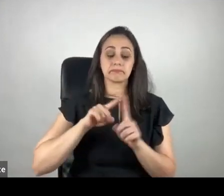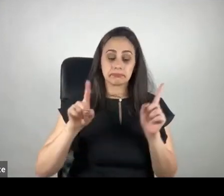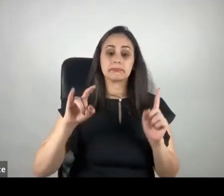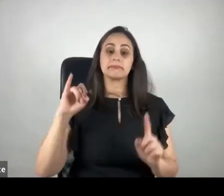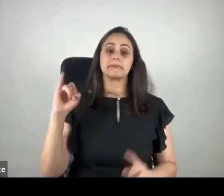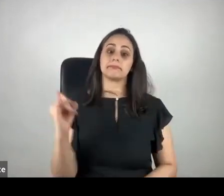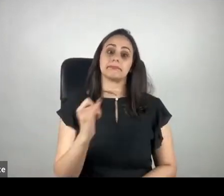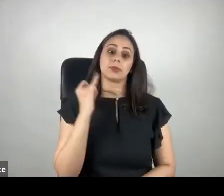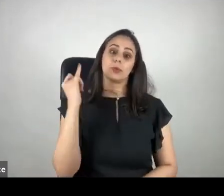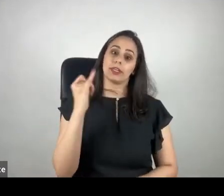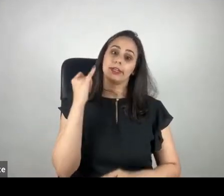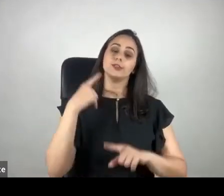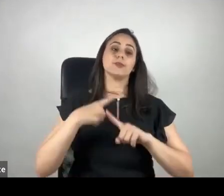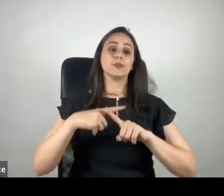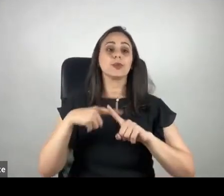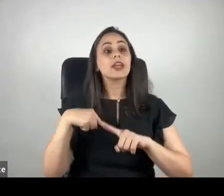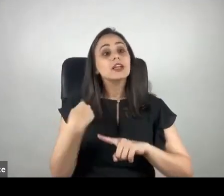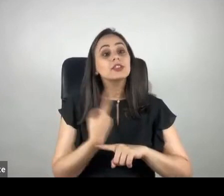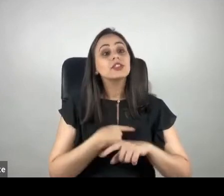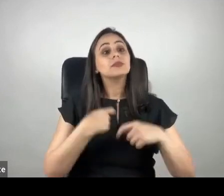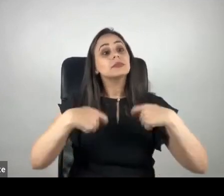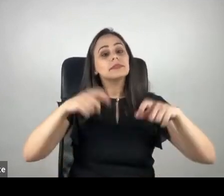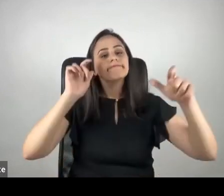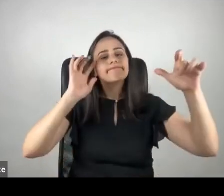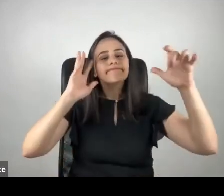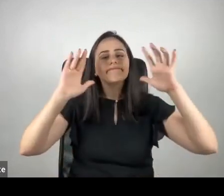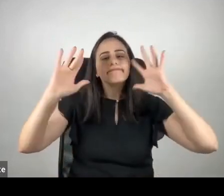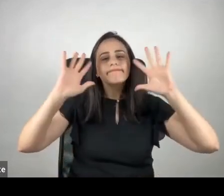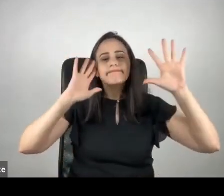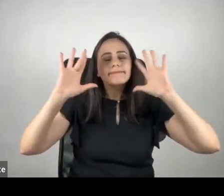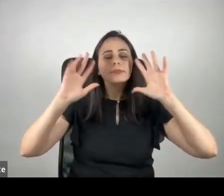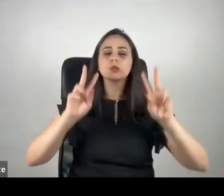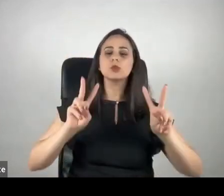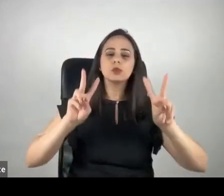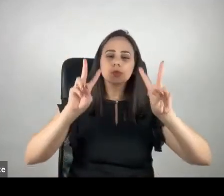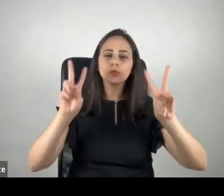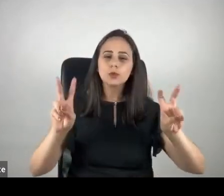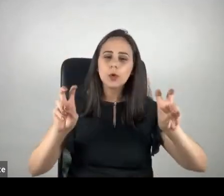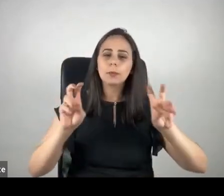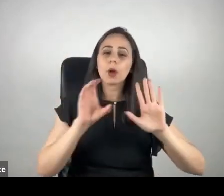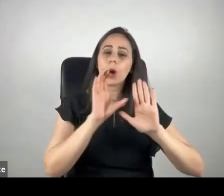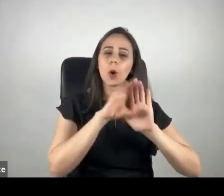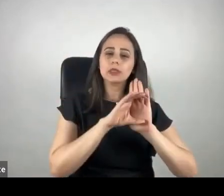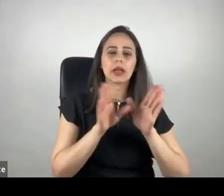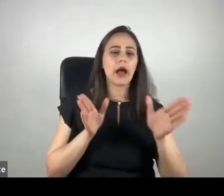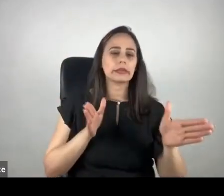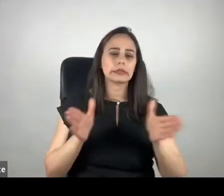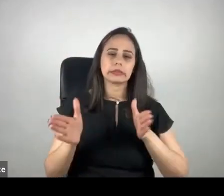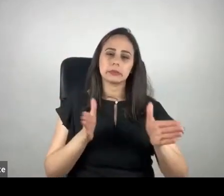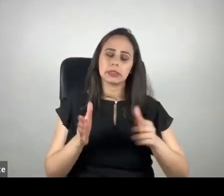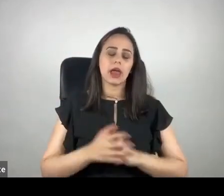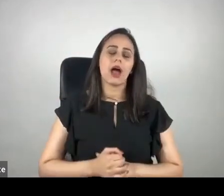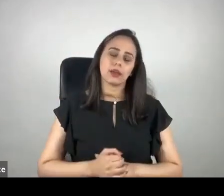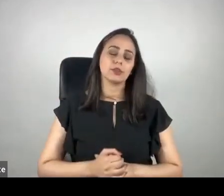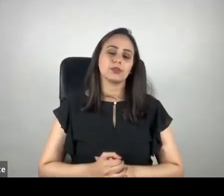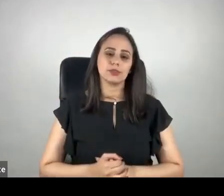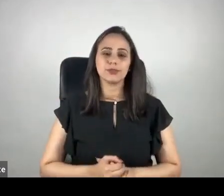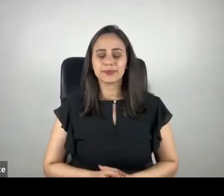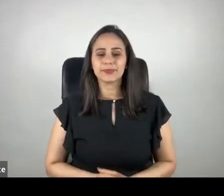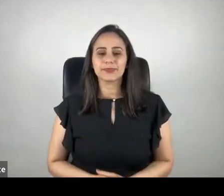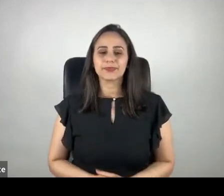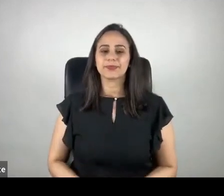precisa repensar o nosso conceito de acessibilidade como um todo. É